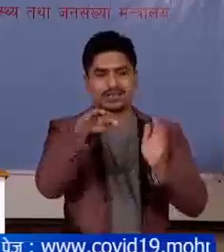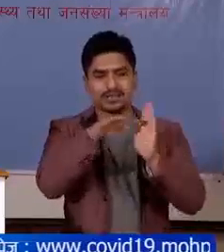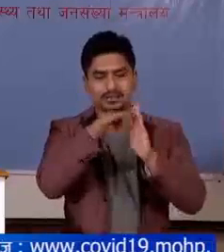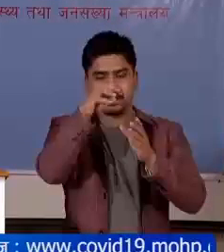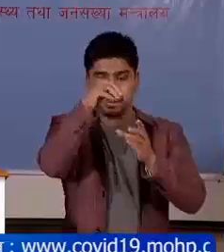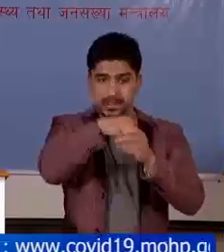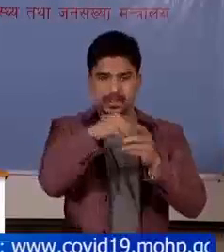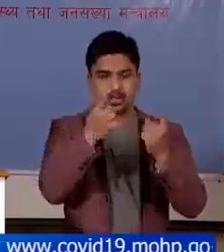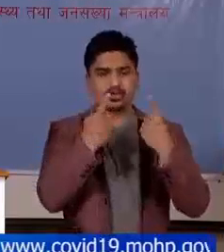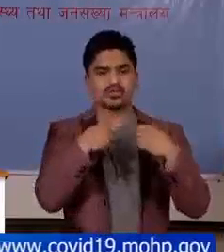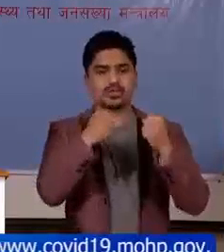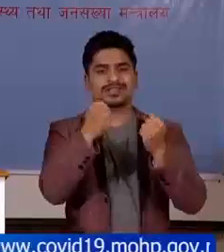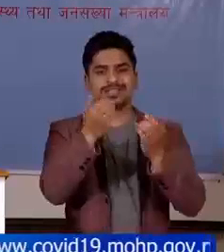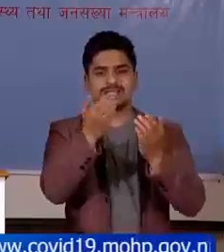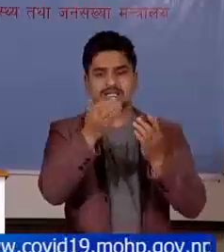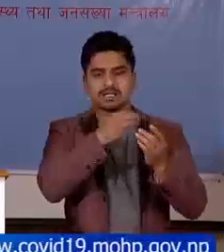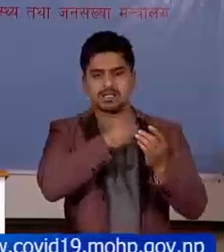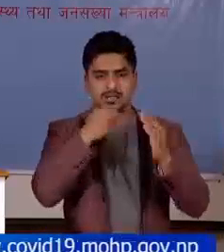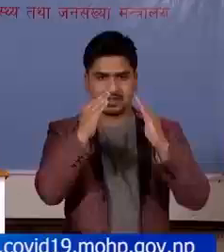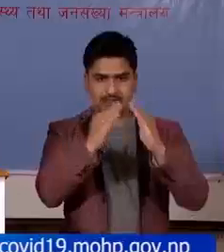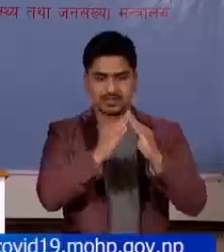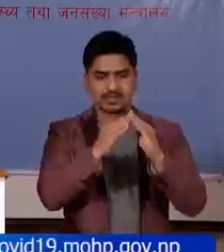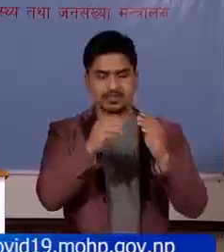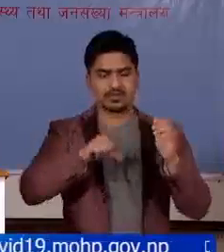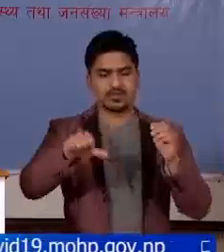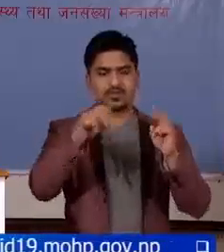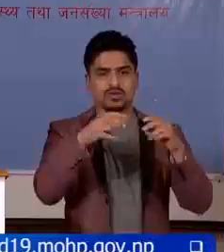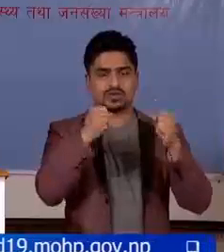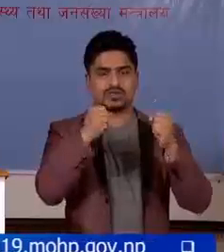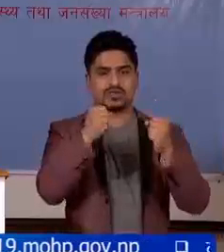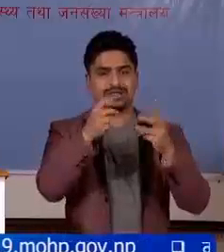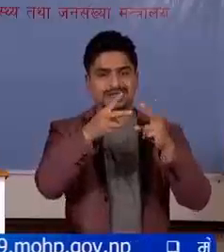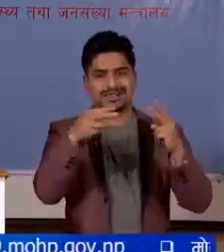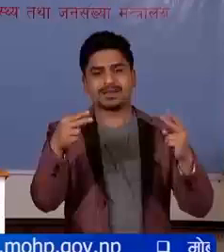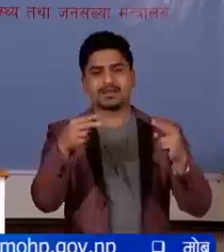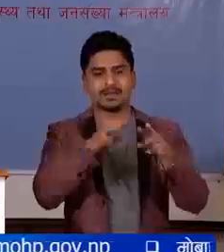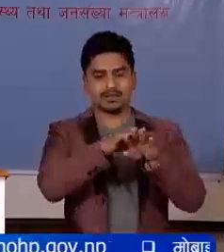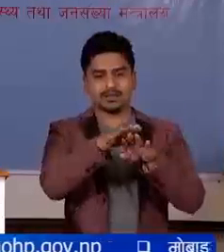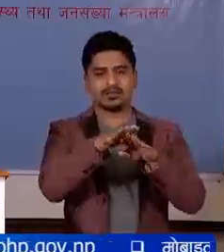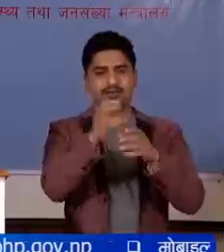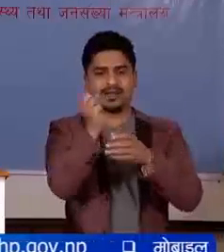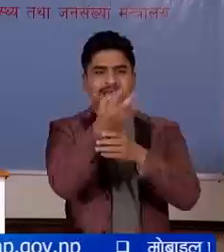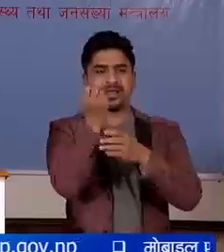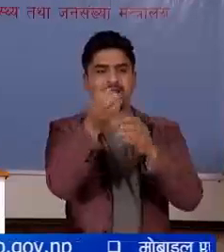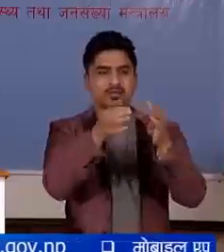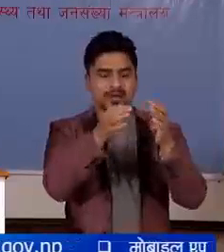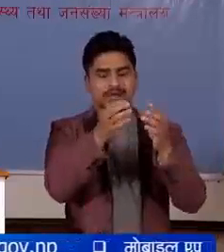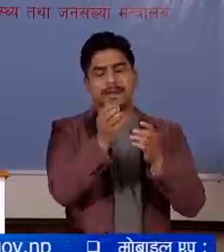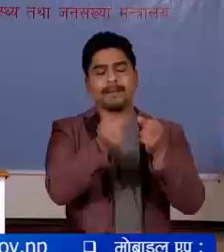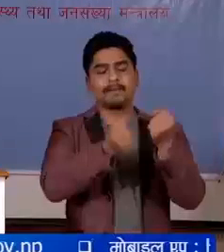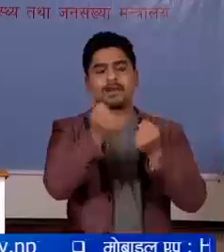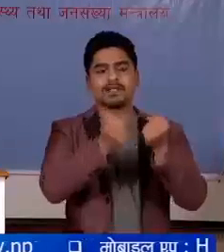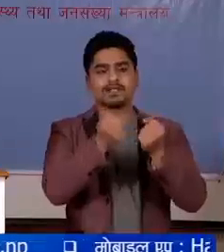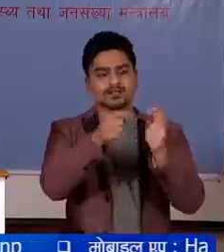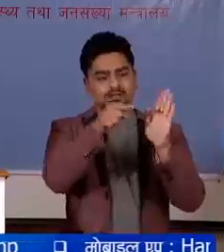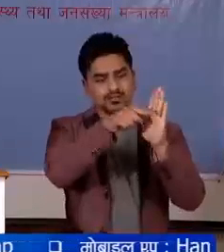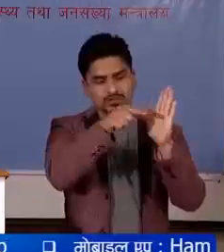भित्रका स्वास्ते शंस्ता जन्सक्ती अउजार उपकरन एम्बुलेंस आधिको अविलेख तयार गरेर